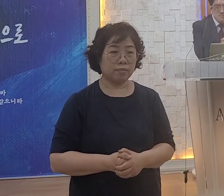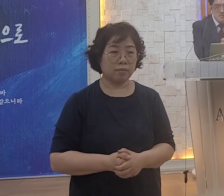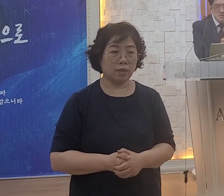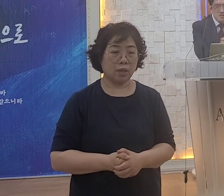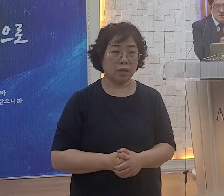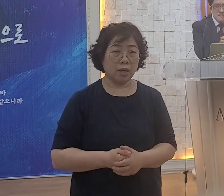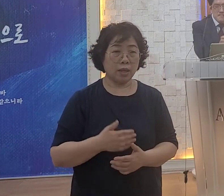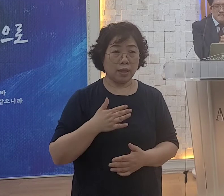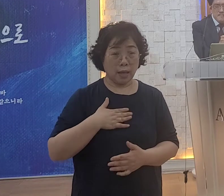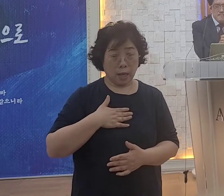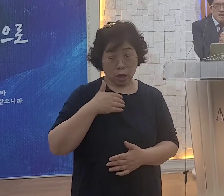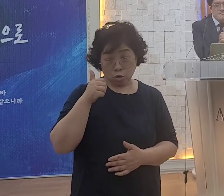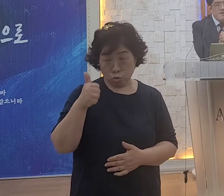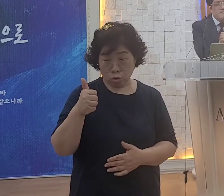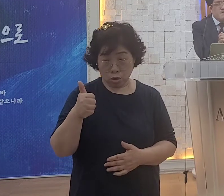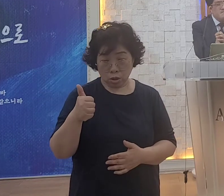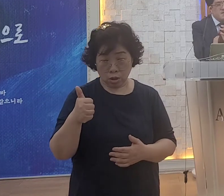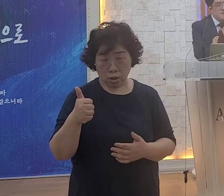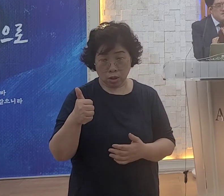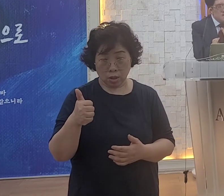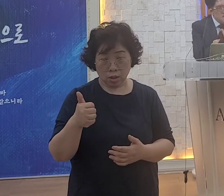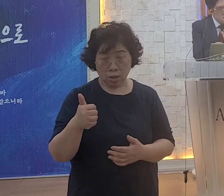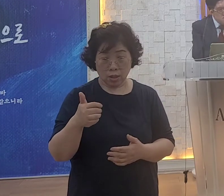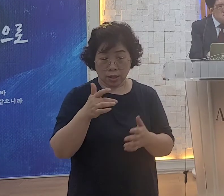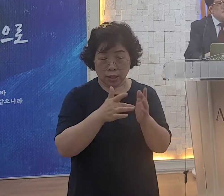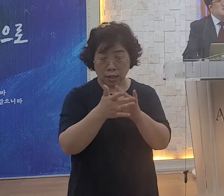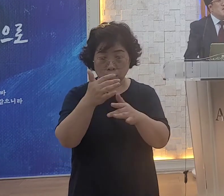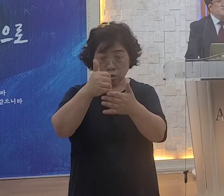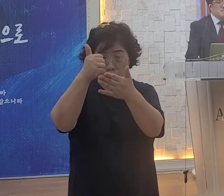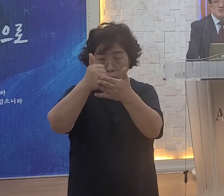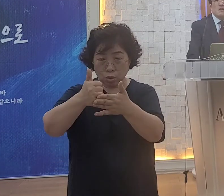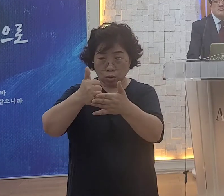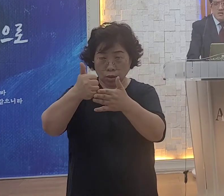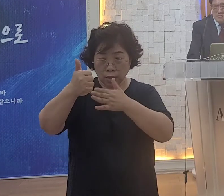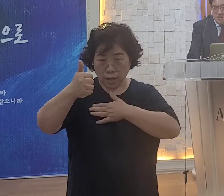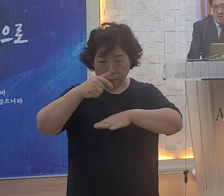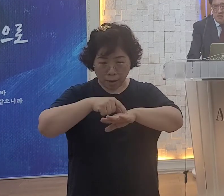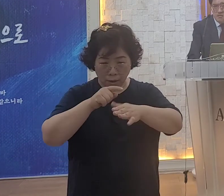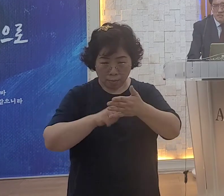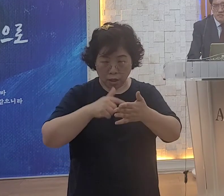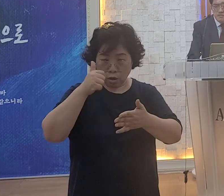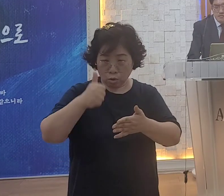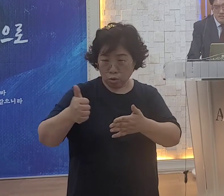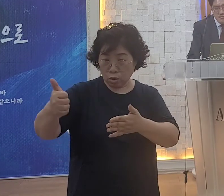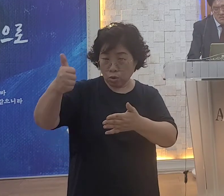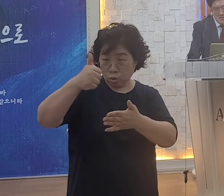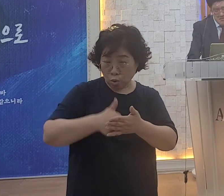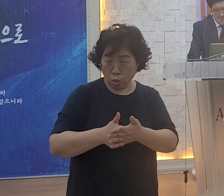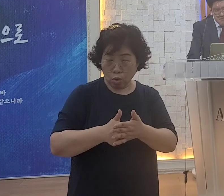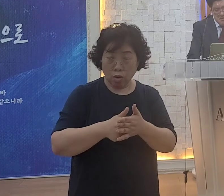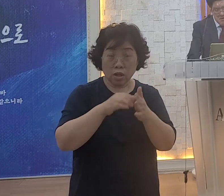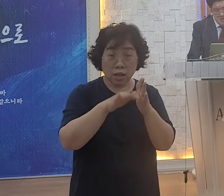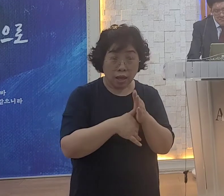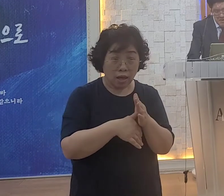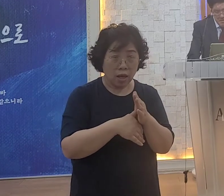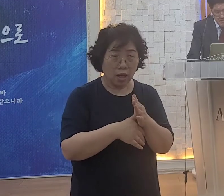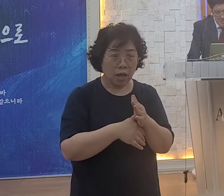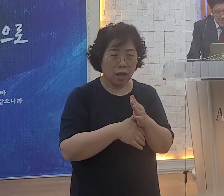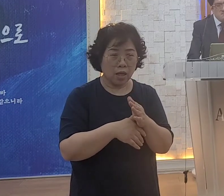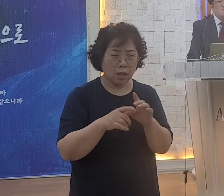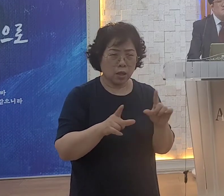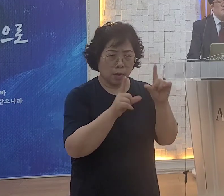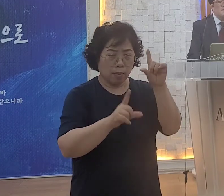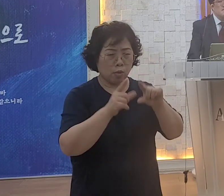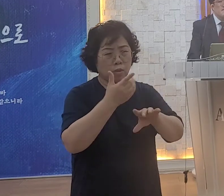그 주님이 내 마음 가운데 주인이 된 사람은 어떤 삶을 사느냐? 예수님의